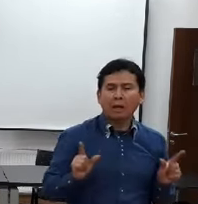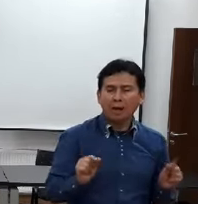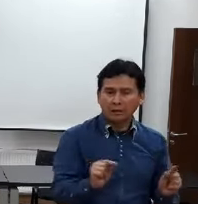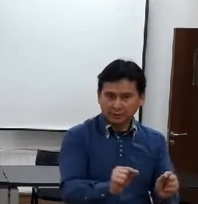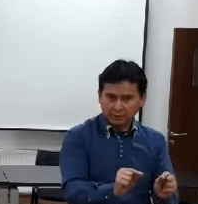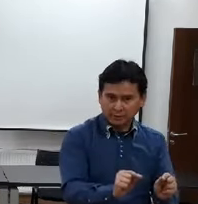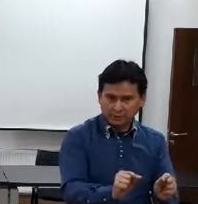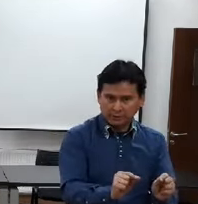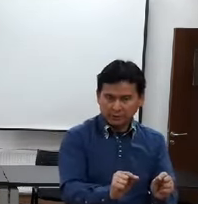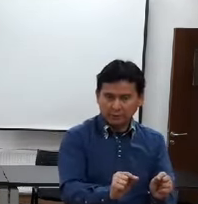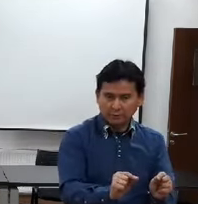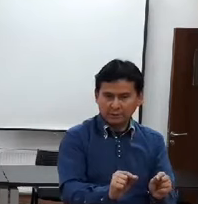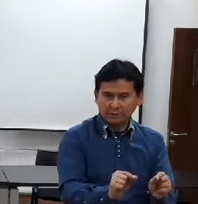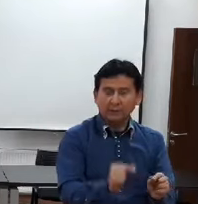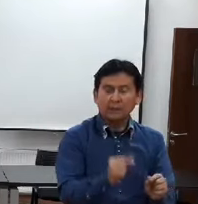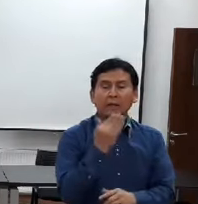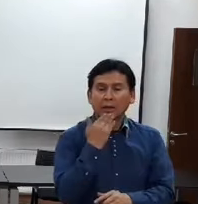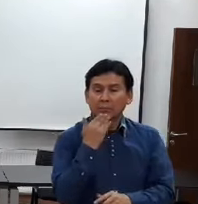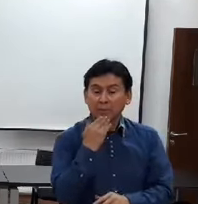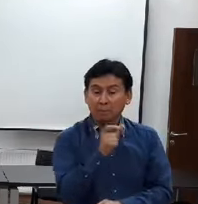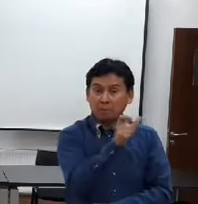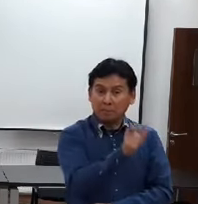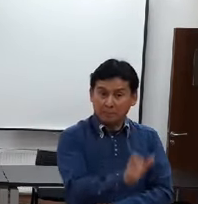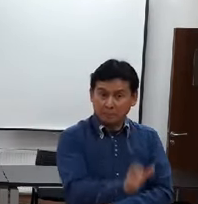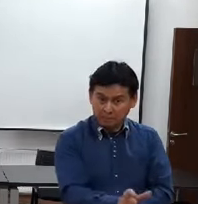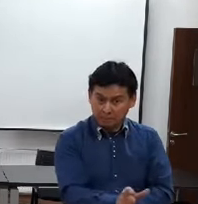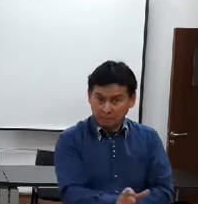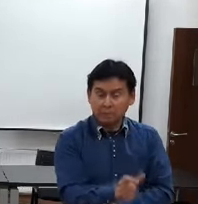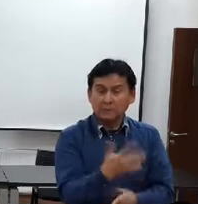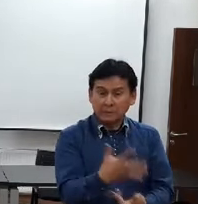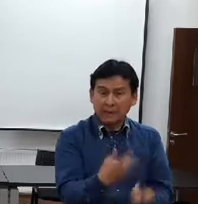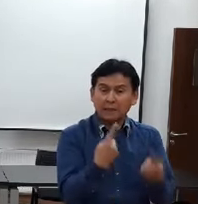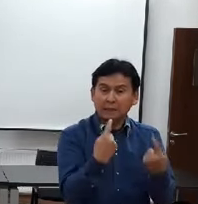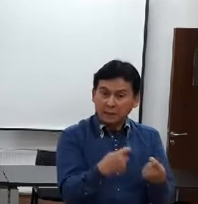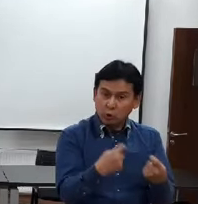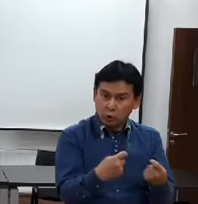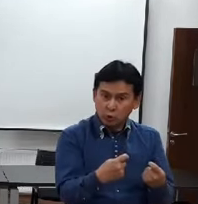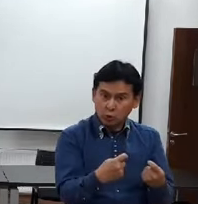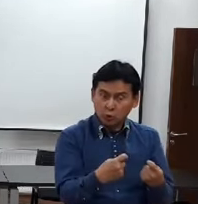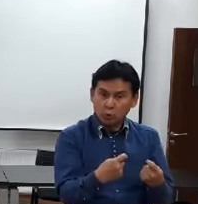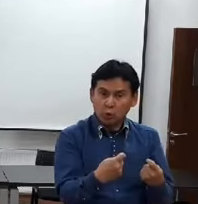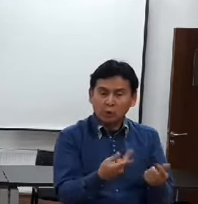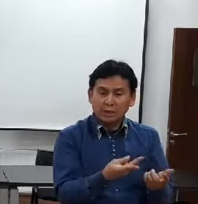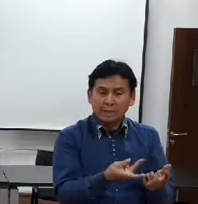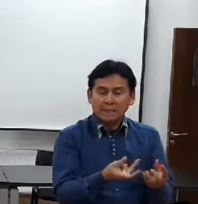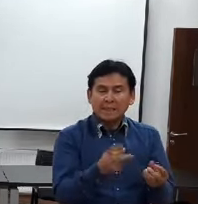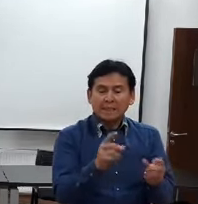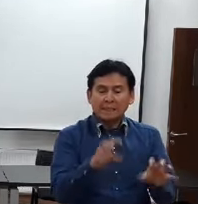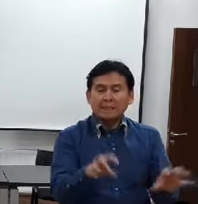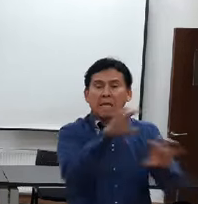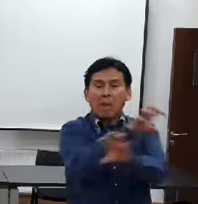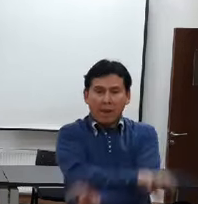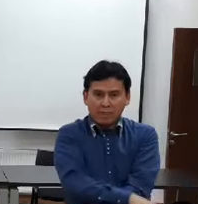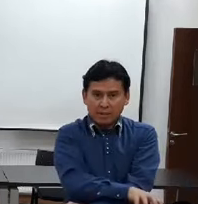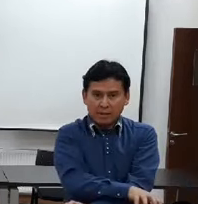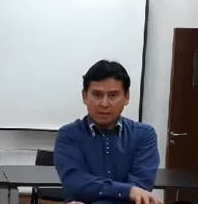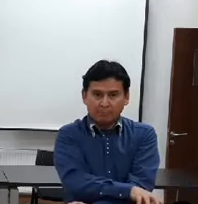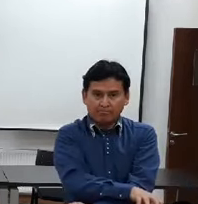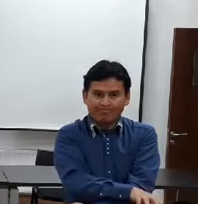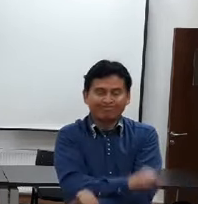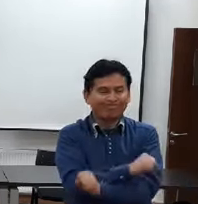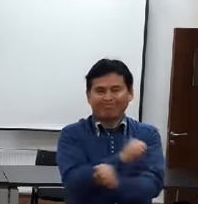inclusive esta paciente se intentó hacer un trasplante y que finalmente